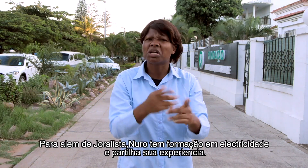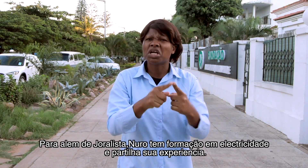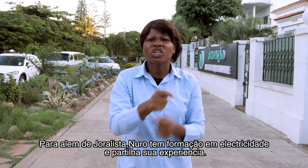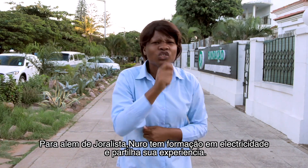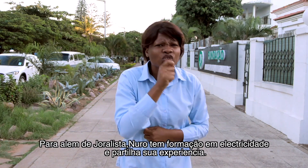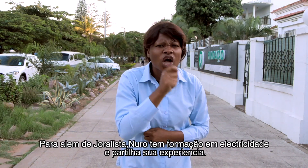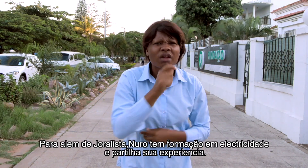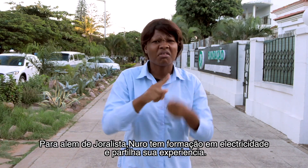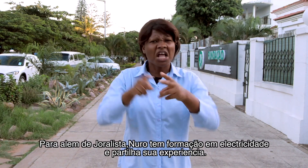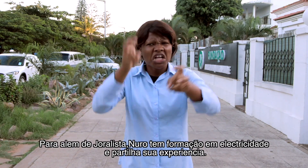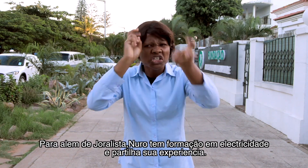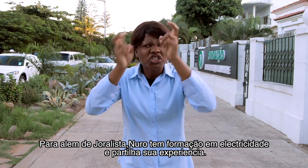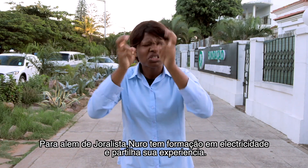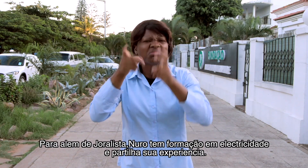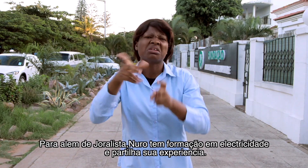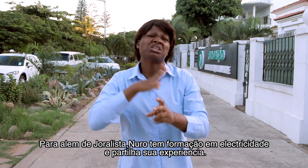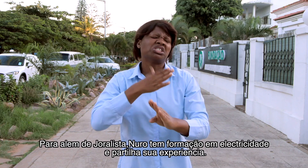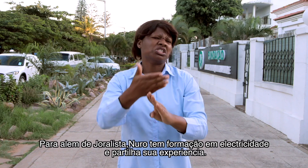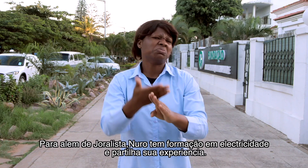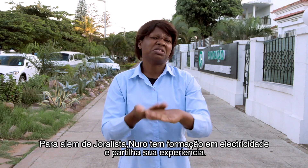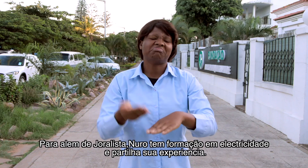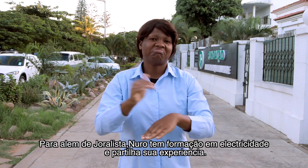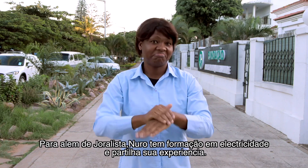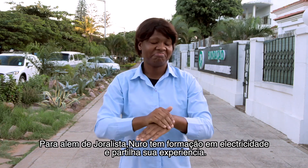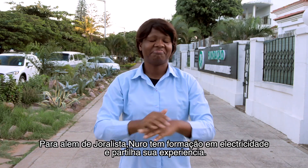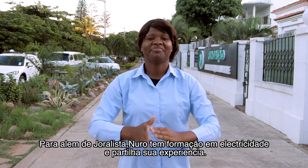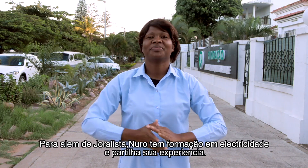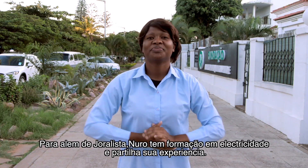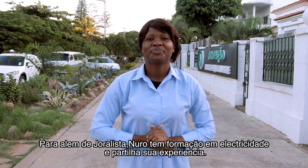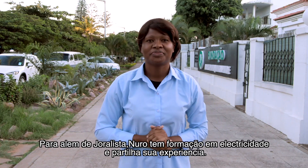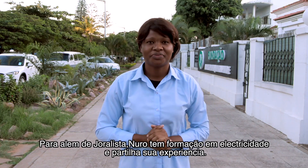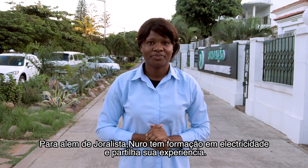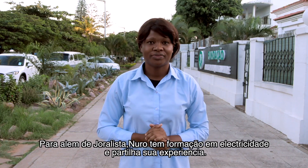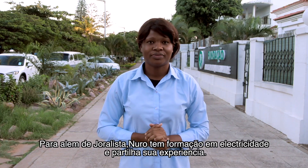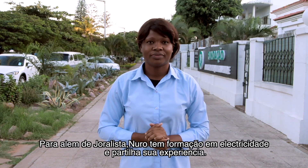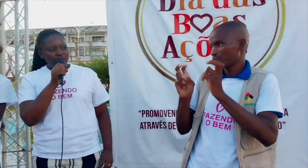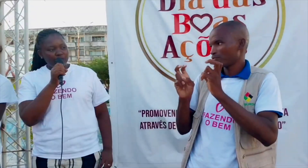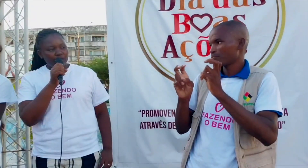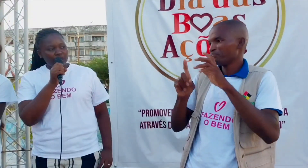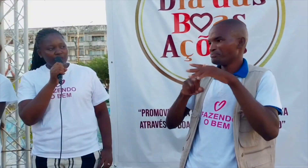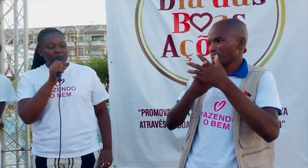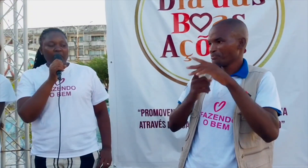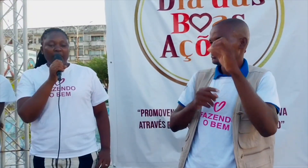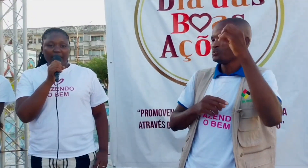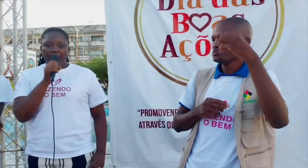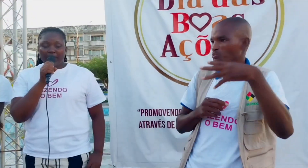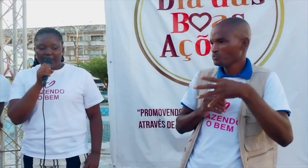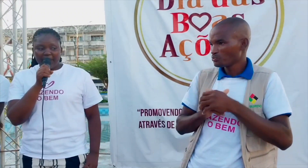Para além de jornalista, Nuro tem a formação em eletricidade e partilha a sua experiência. Então, ele